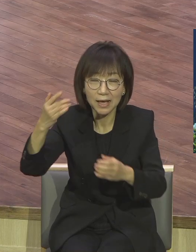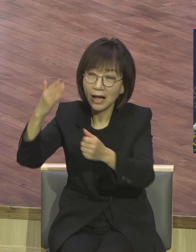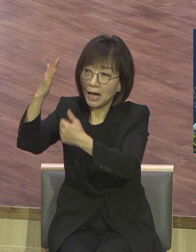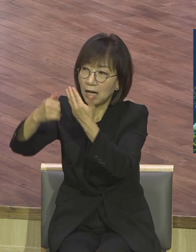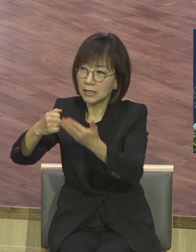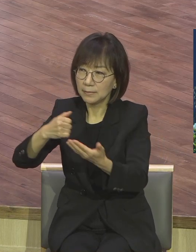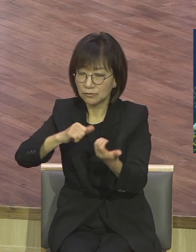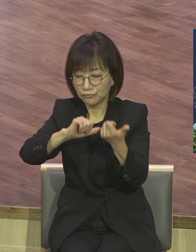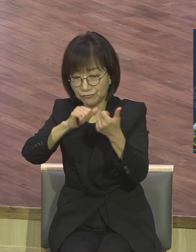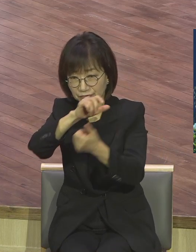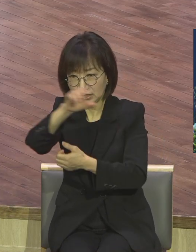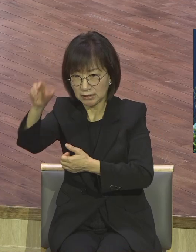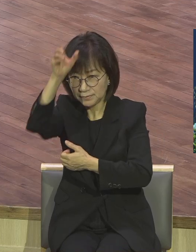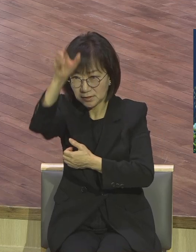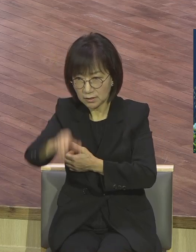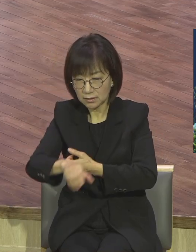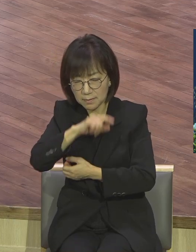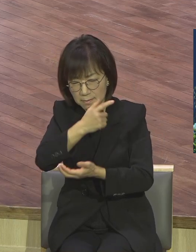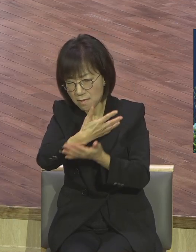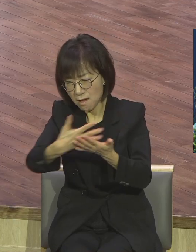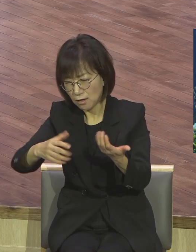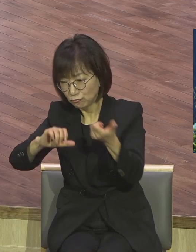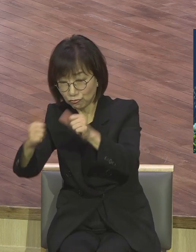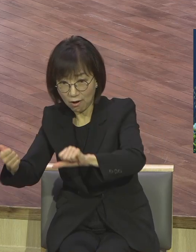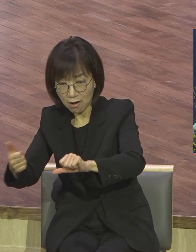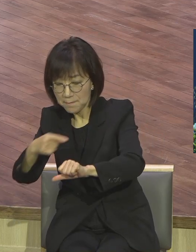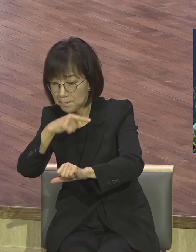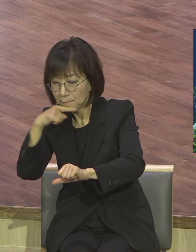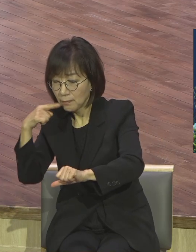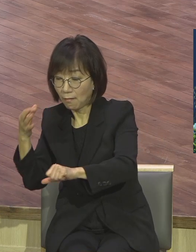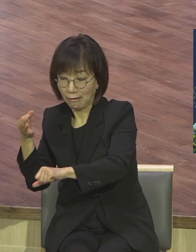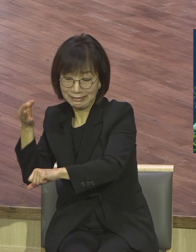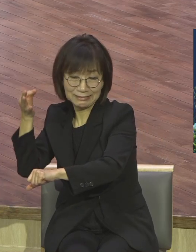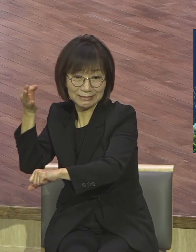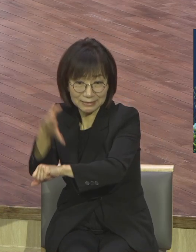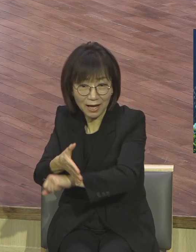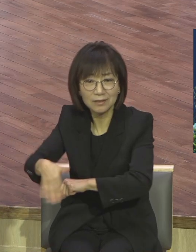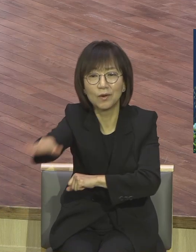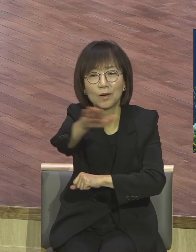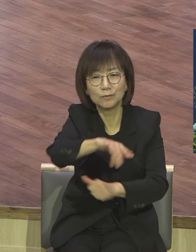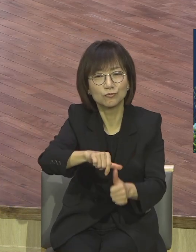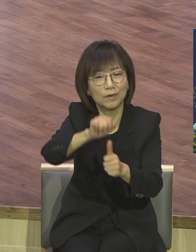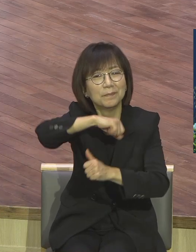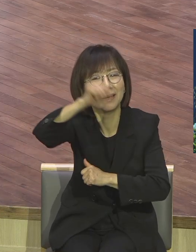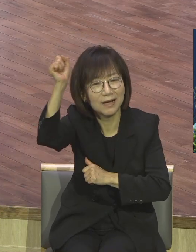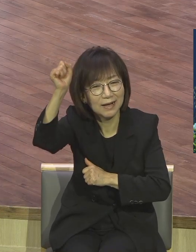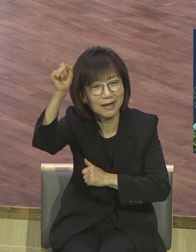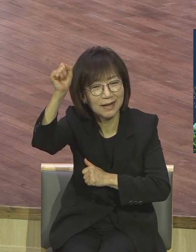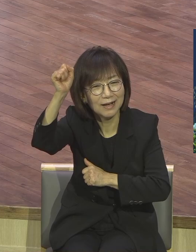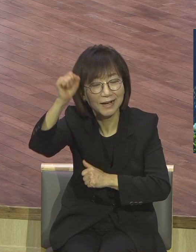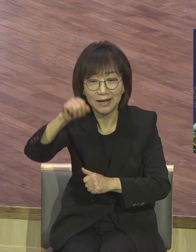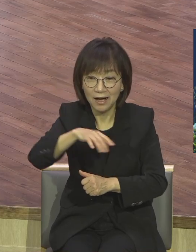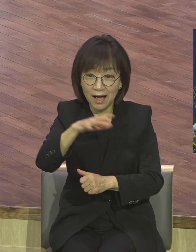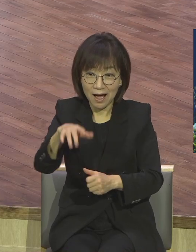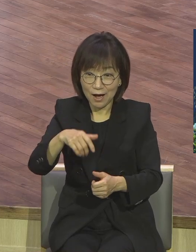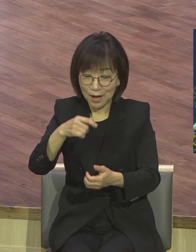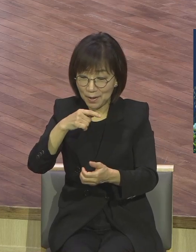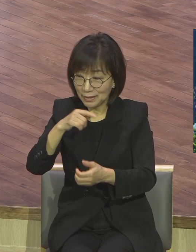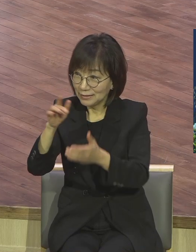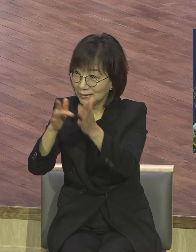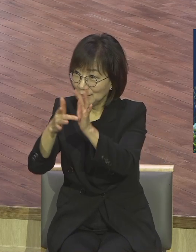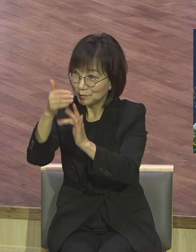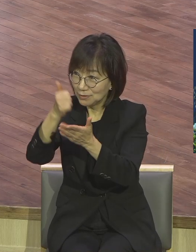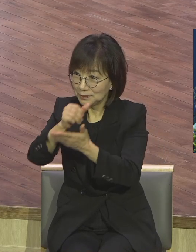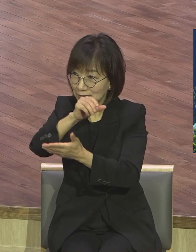말이에요. 그리스도의 피값으로 그 피가 내 마음에 증거됩니다. 그 피 때문에 내가 죄사함 받고 그 피로 인하여 내가 하나님